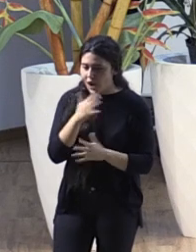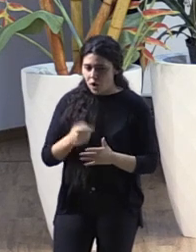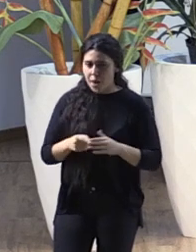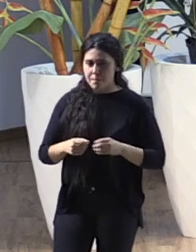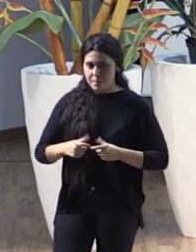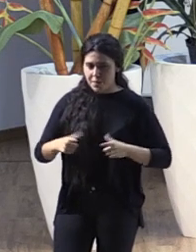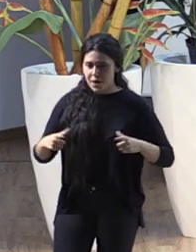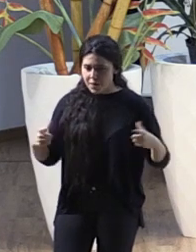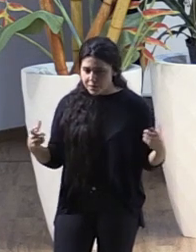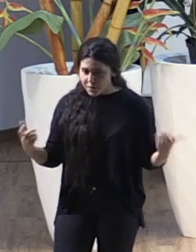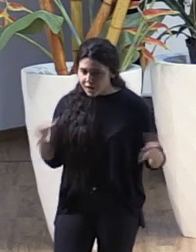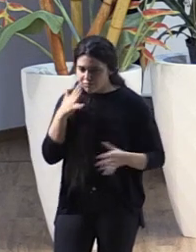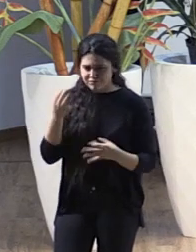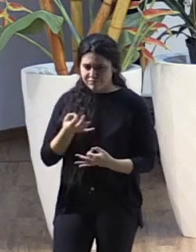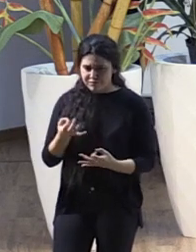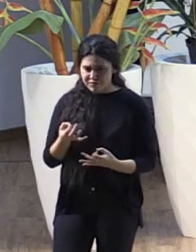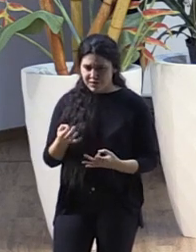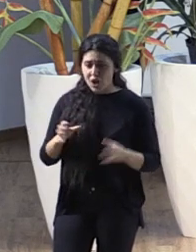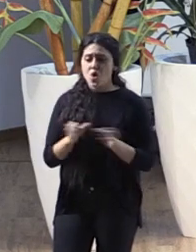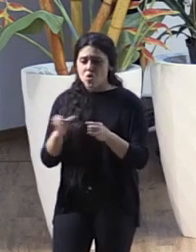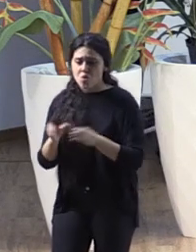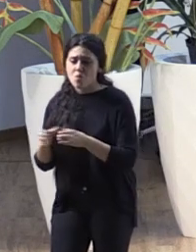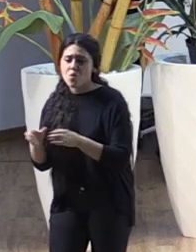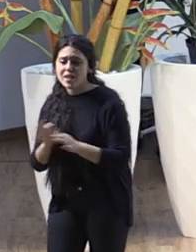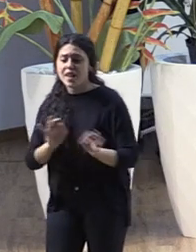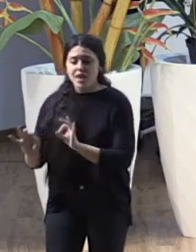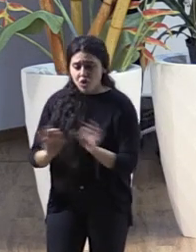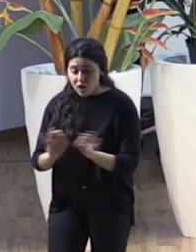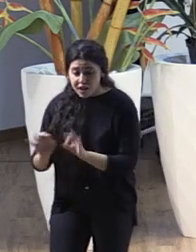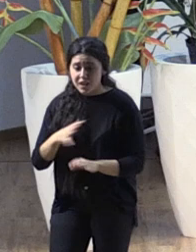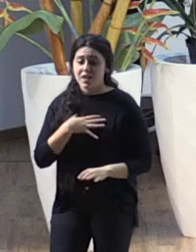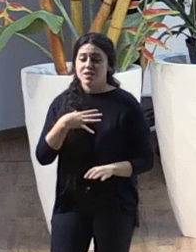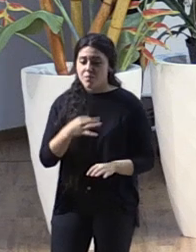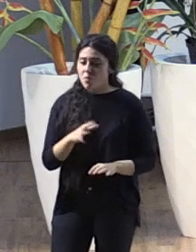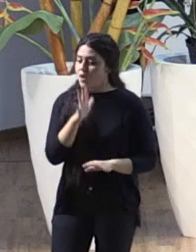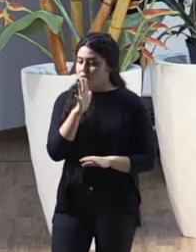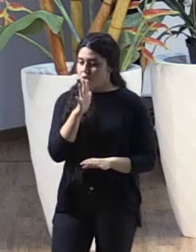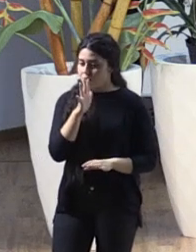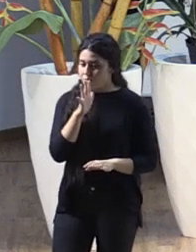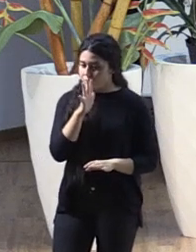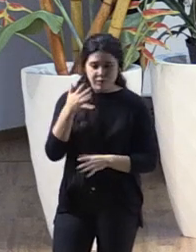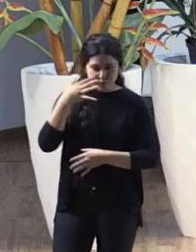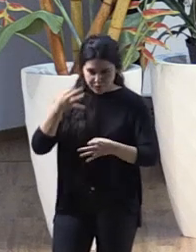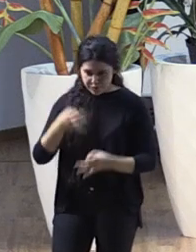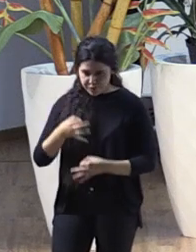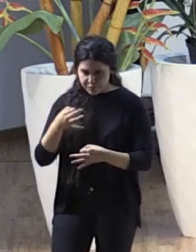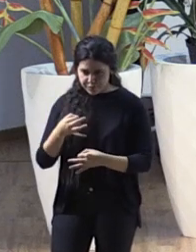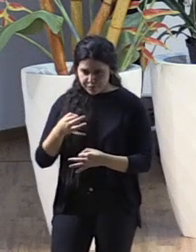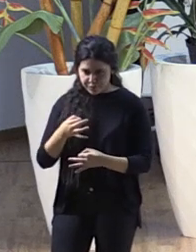con comunidades que son capaces de organizarse para intentar transformar la realidad que viven y son capaces de organizarse con una